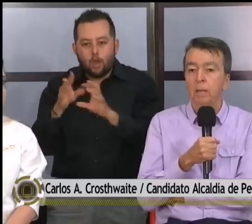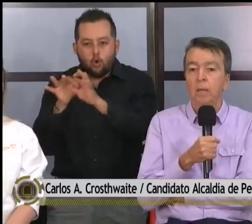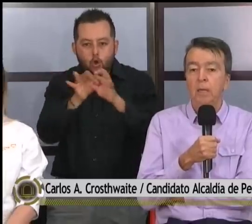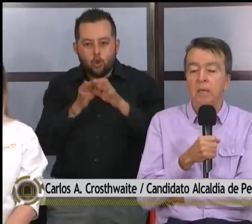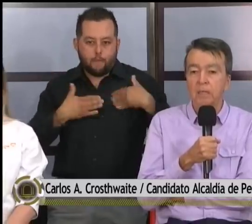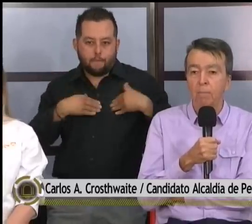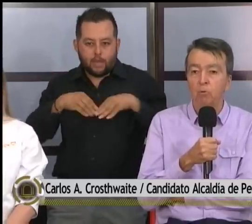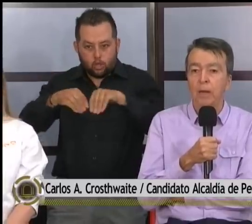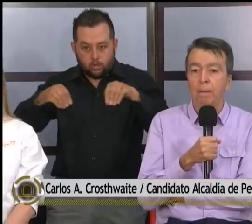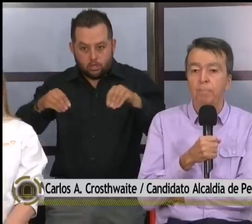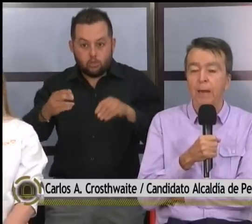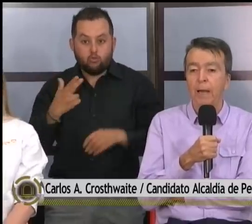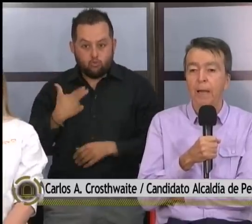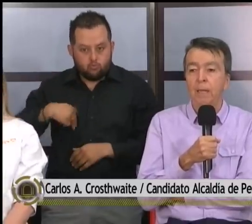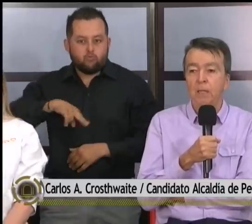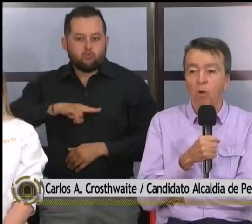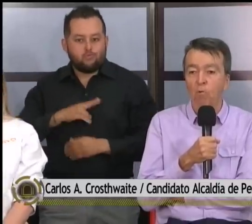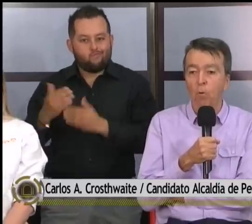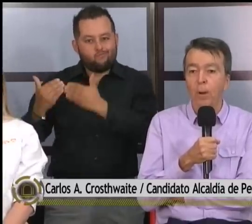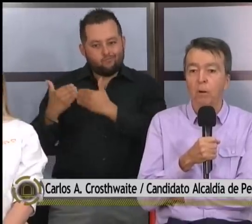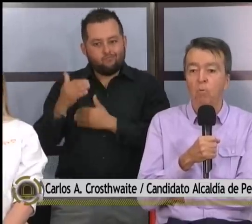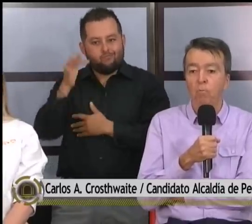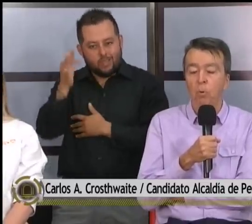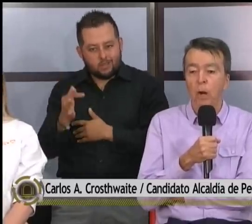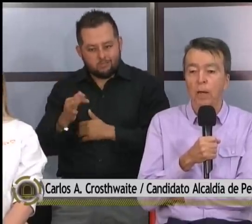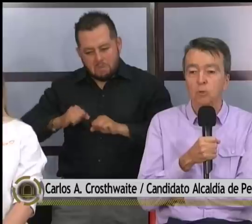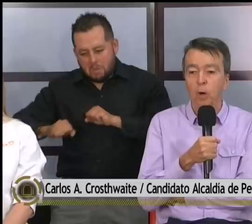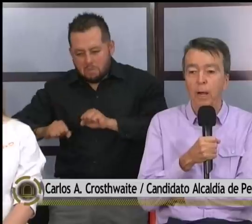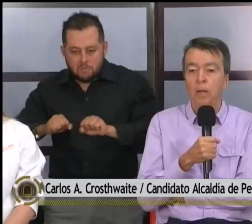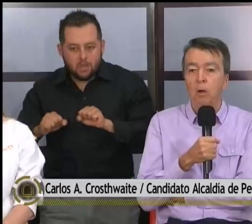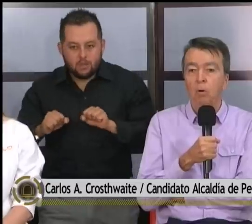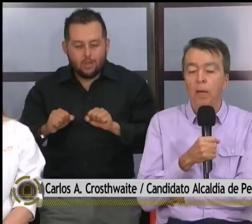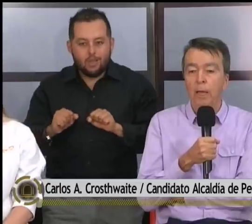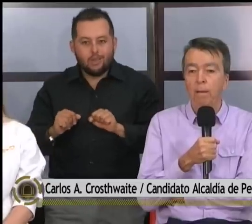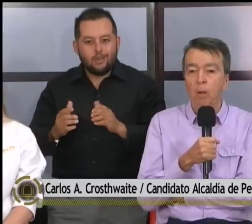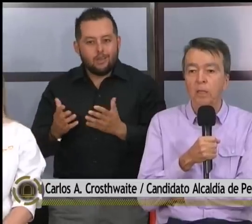Patriótica, y estamos en la tarea de conformar una